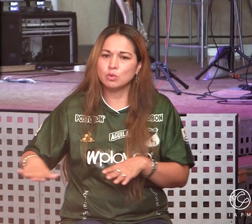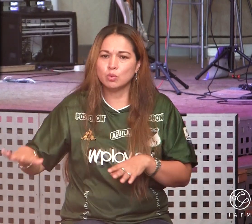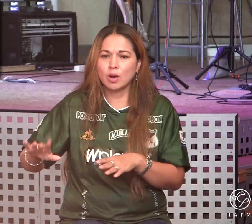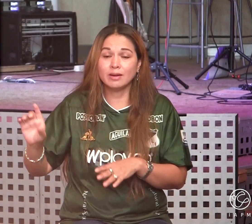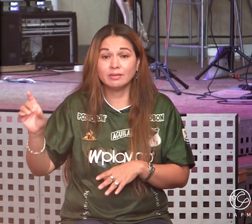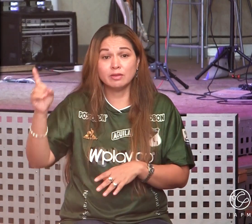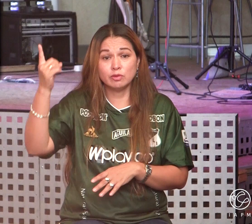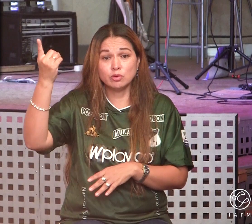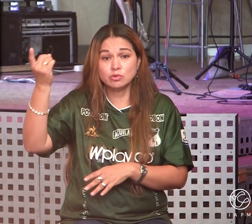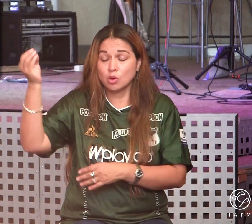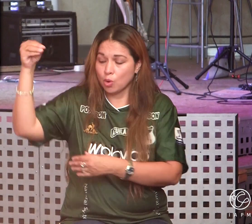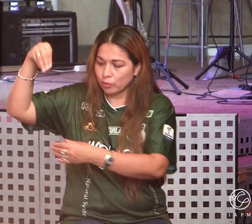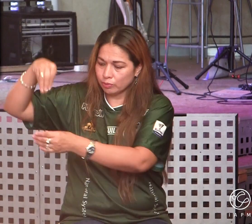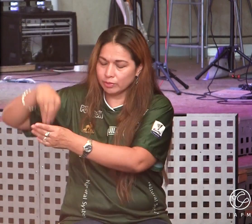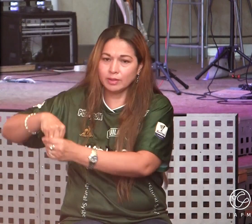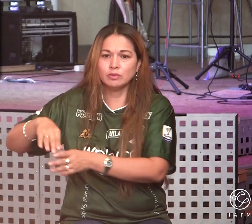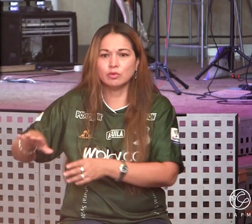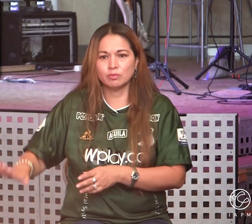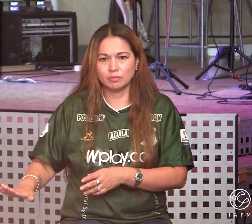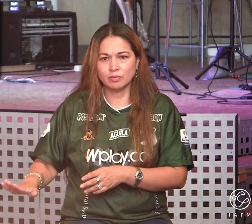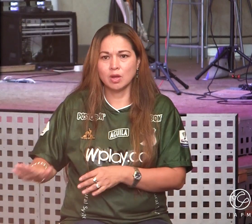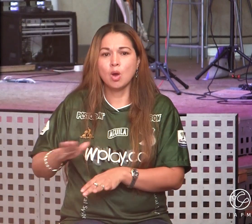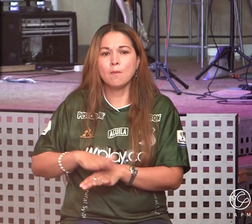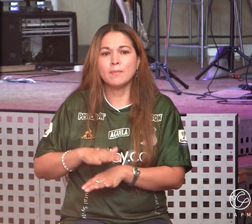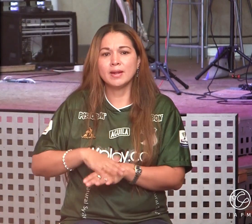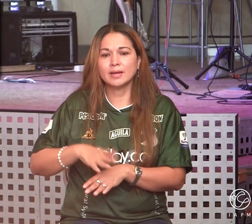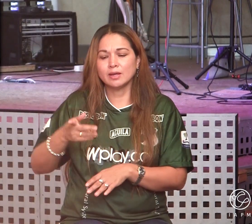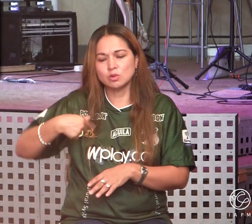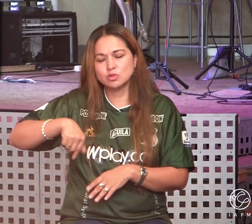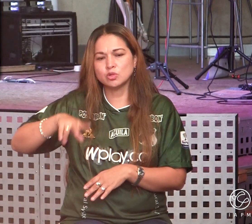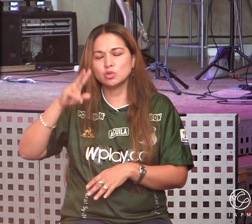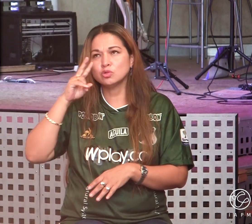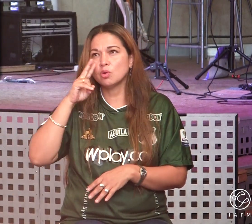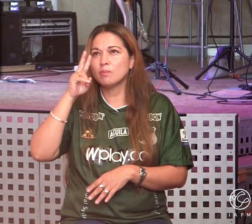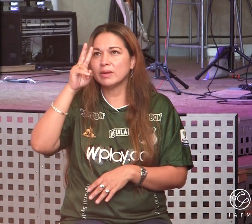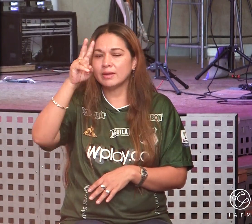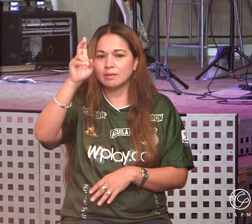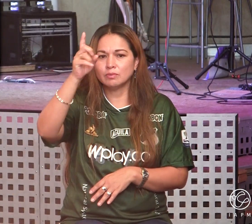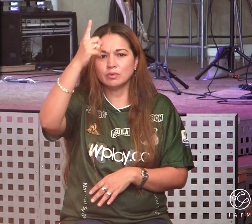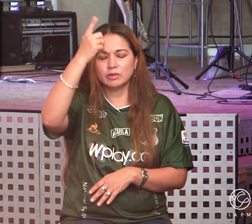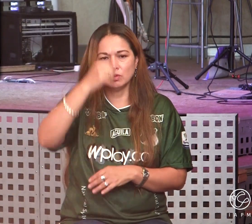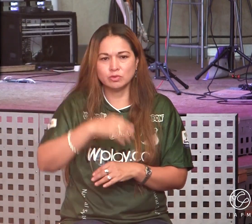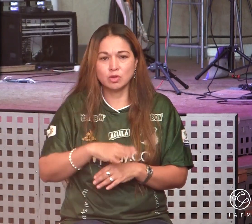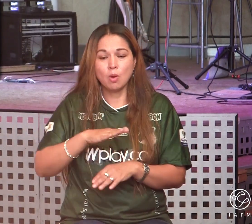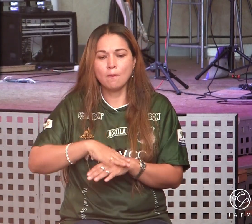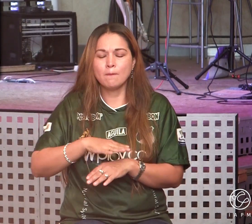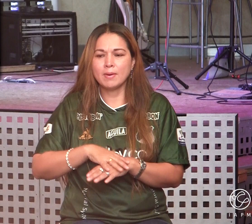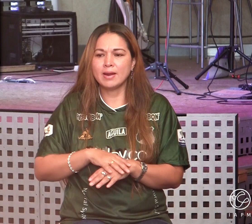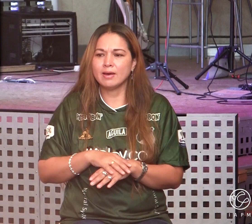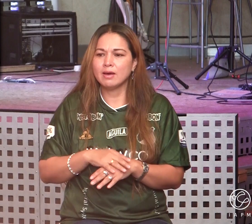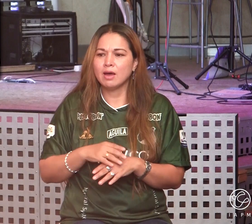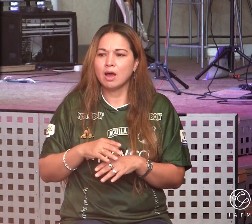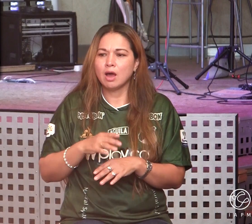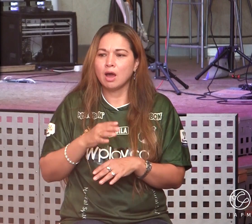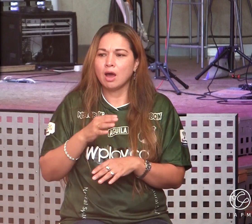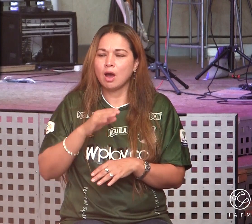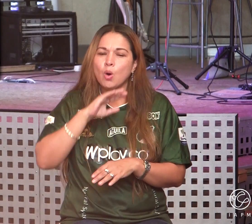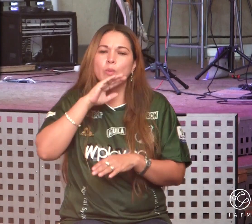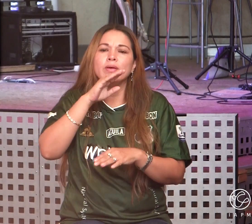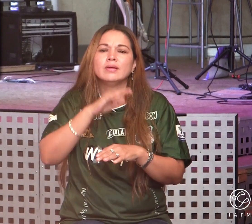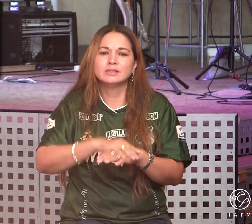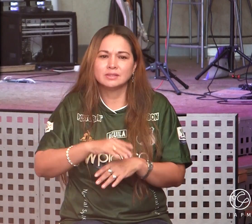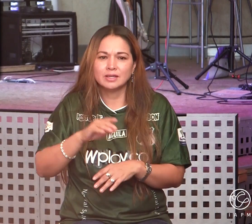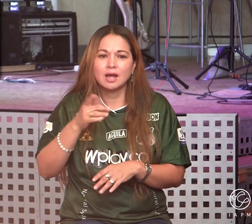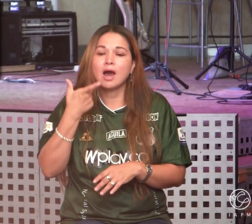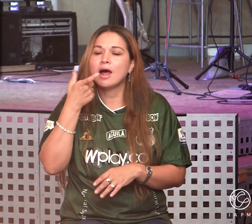pudiéramos tratar con Él, para que pudiéramos mirarlo a Él, recibir de Dios dirección, instrucción, inspiración y